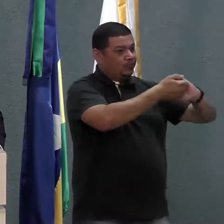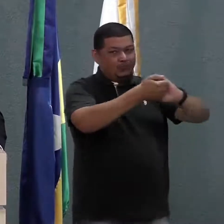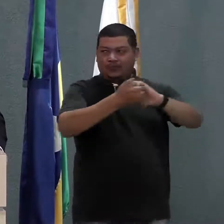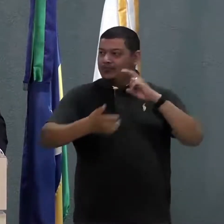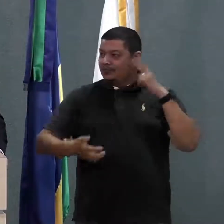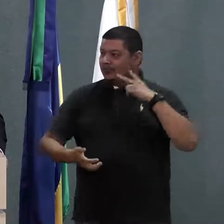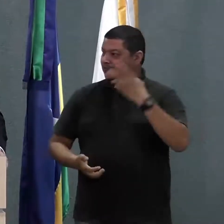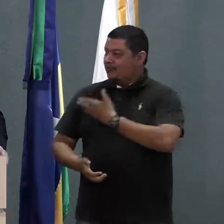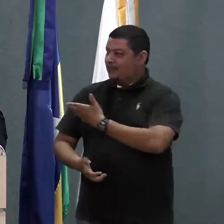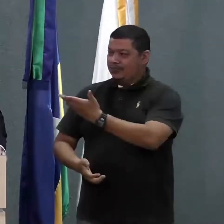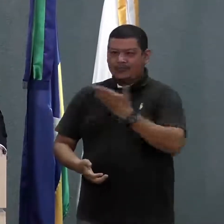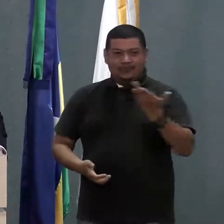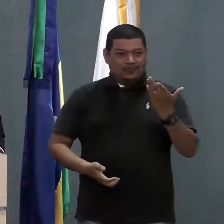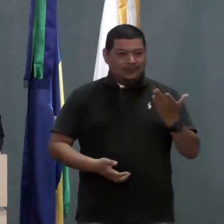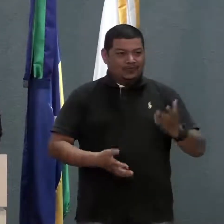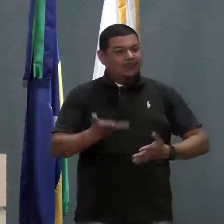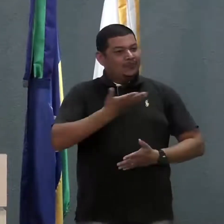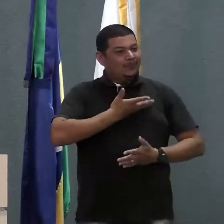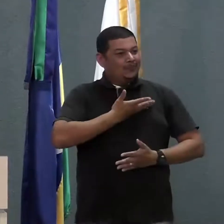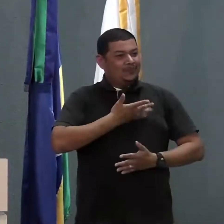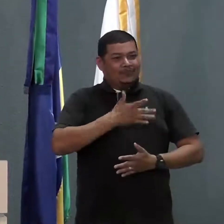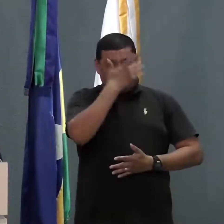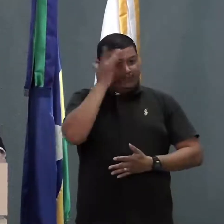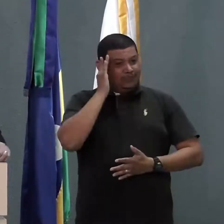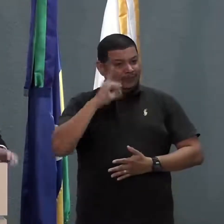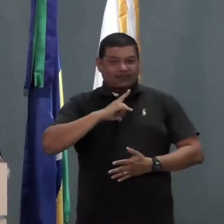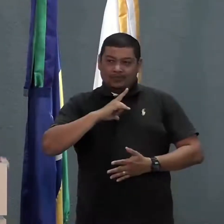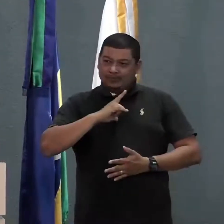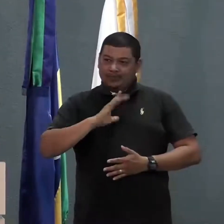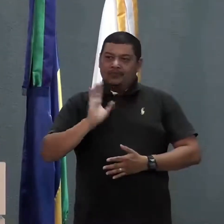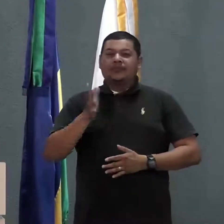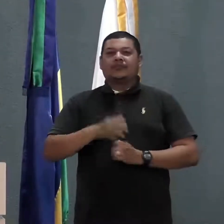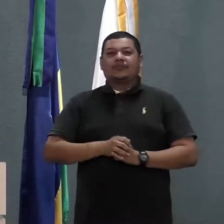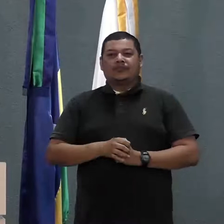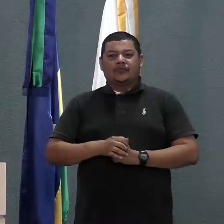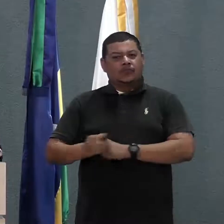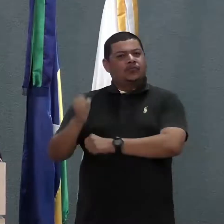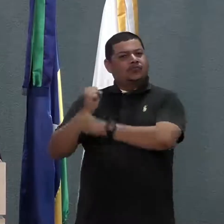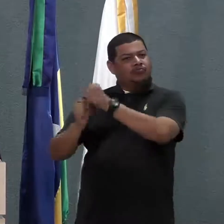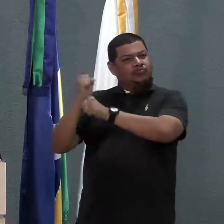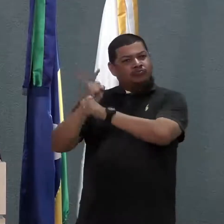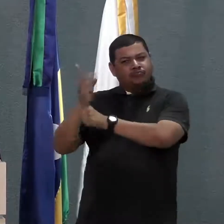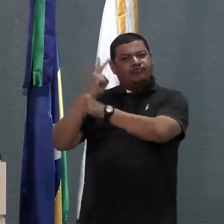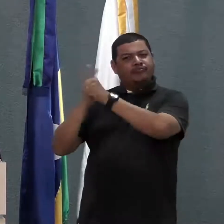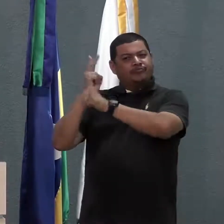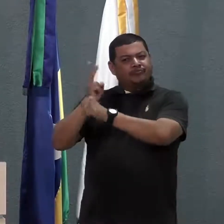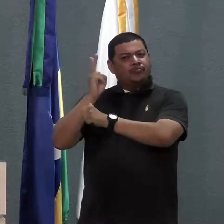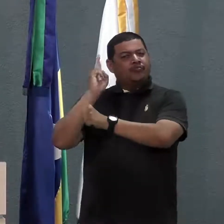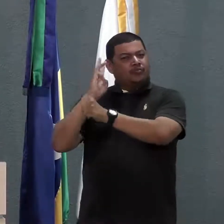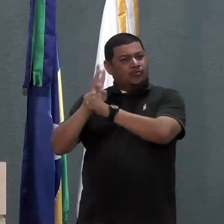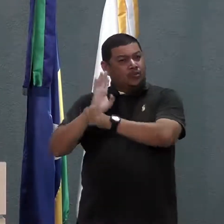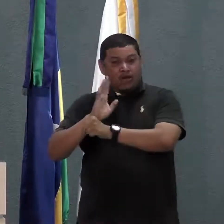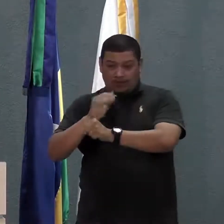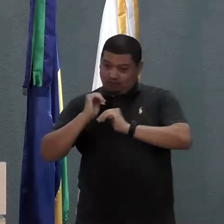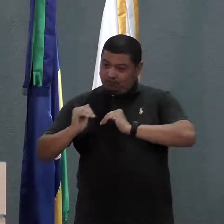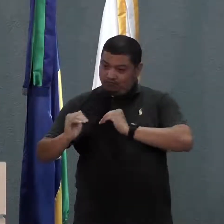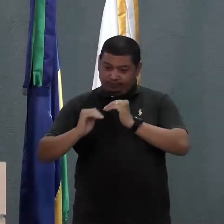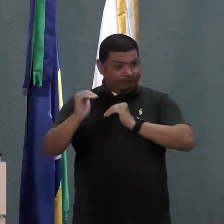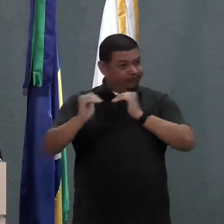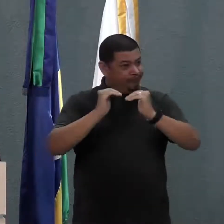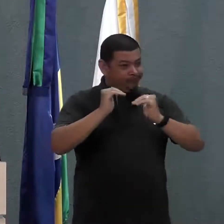aqui, pessoas amigas com quem nos últimos anos aí pude desenvolver